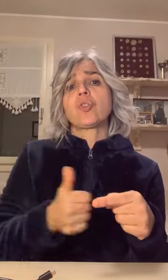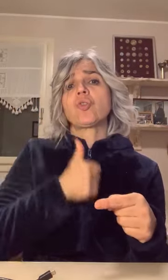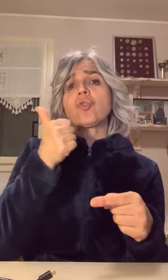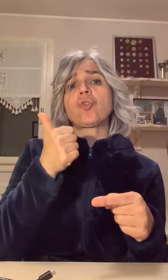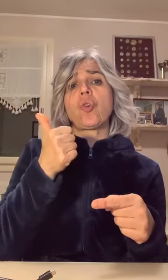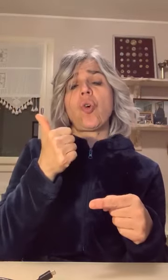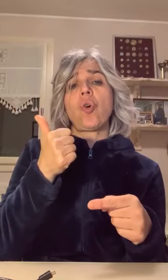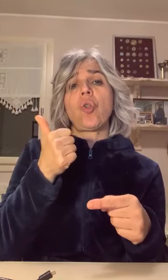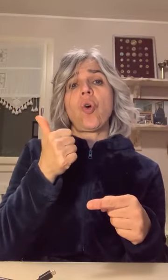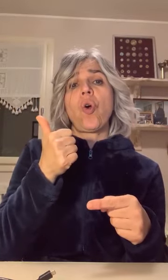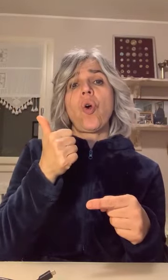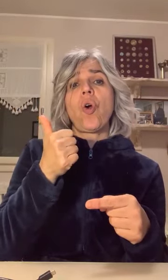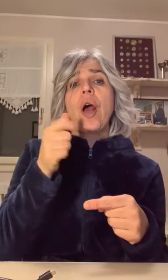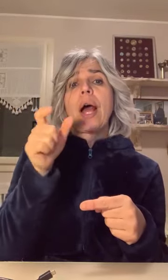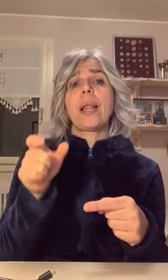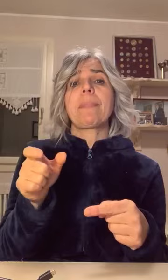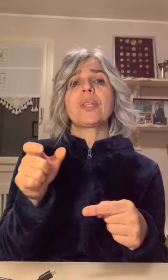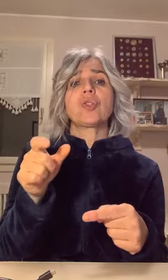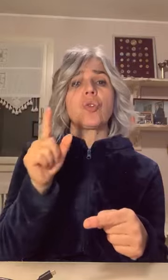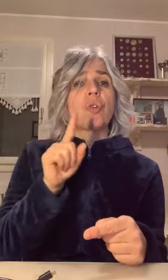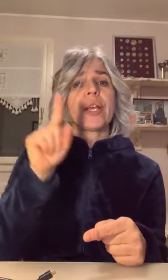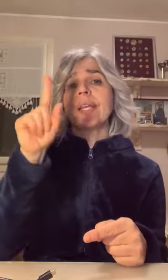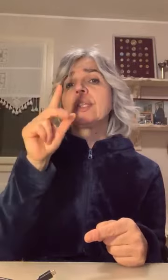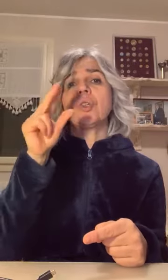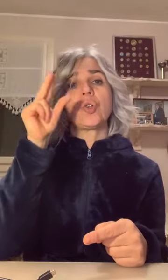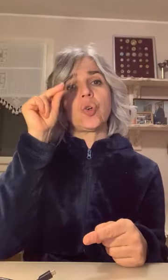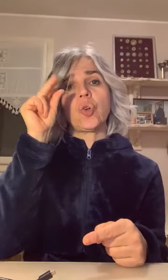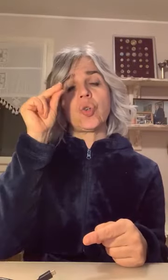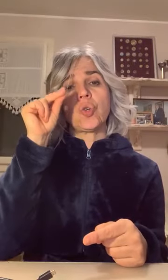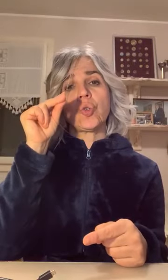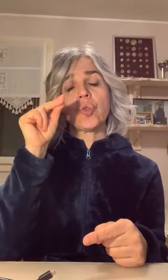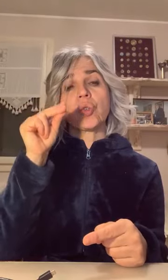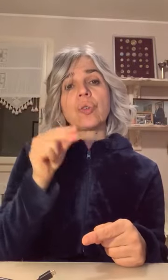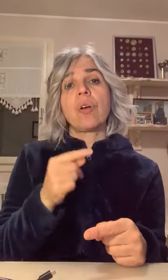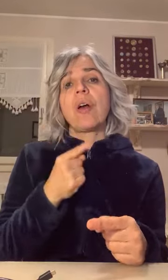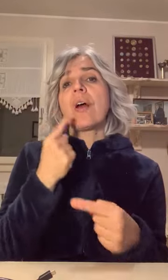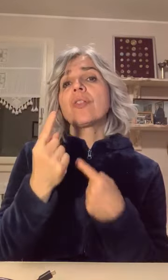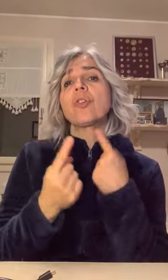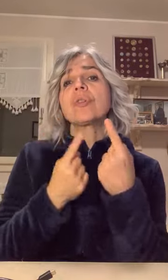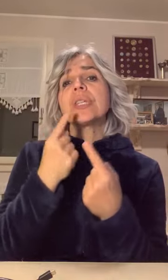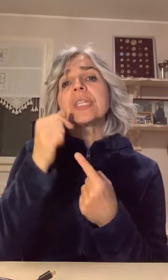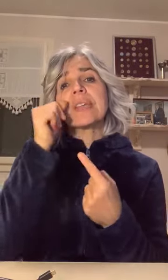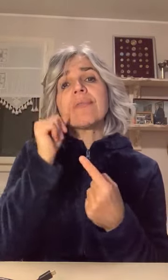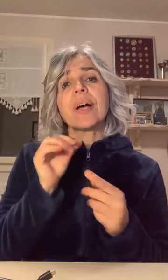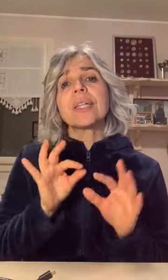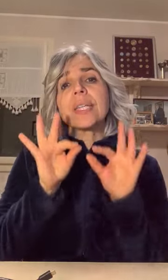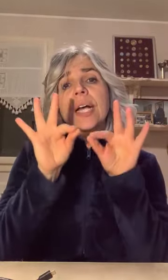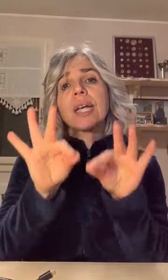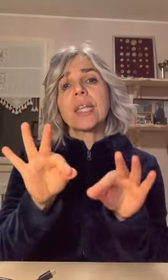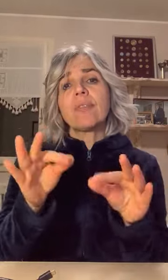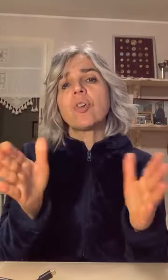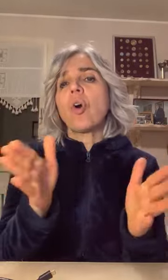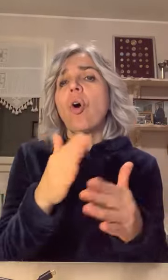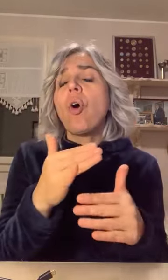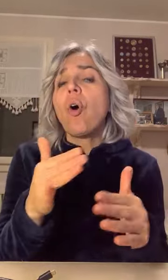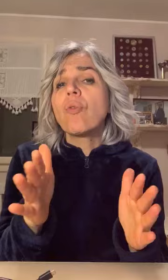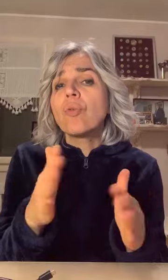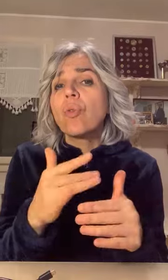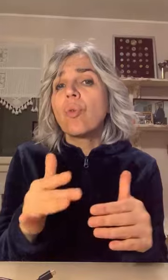che ci fanno vergognare, no? Non pensate questo, pensate che anche coloro che conoscono il Signore sono